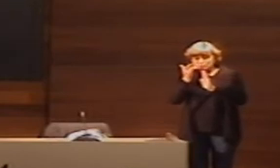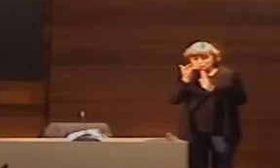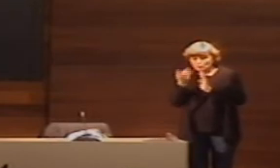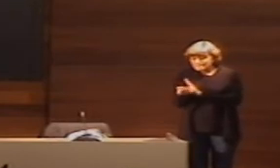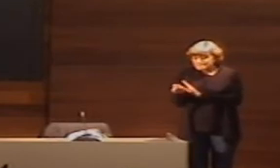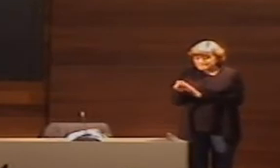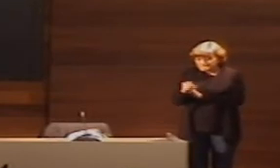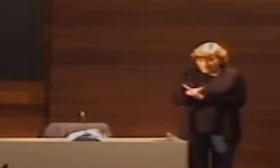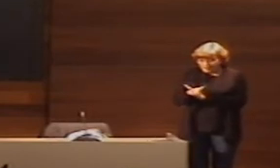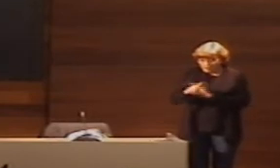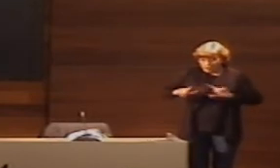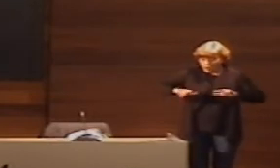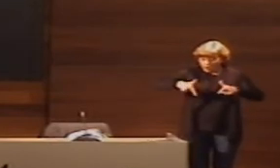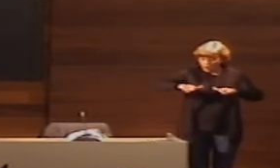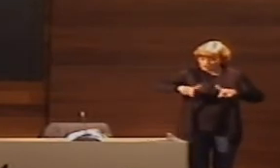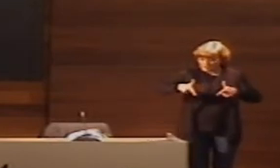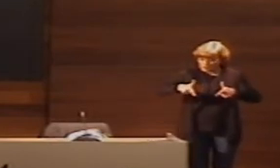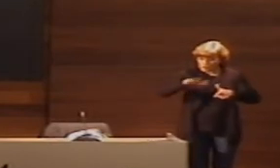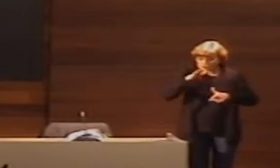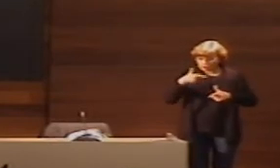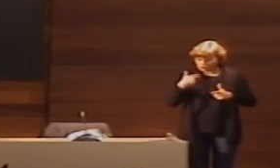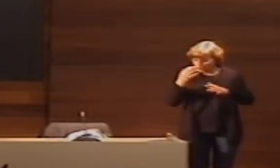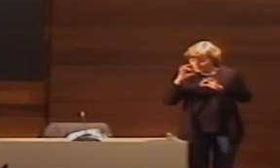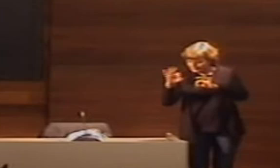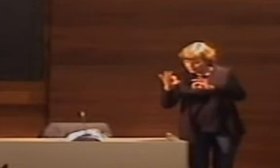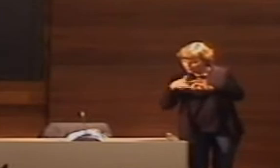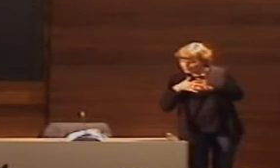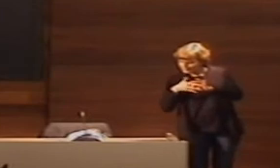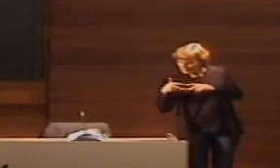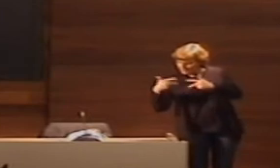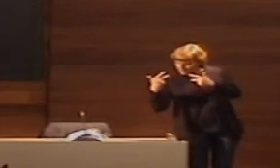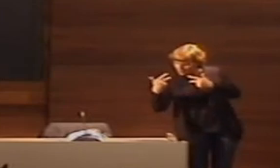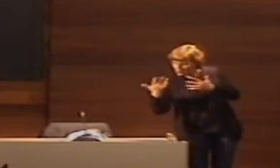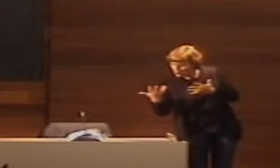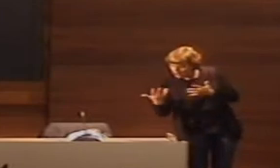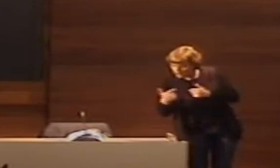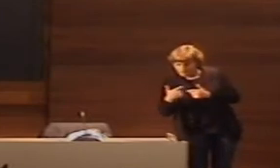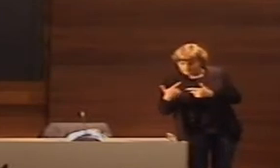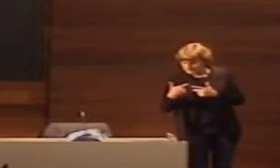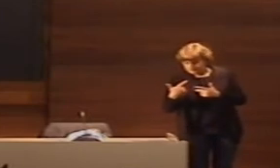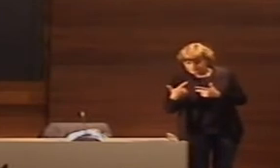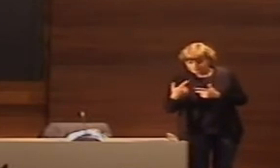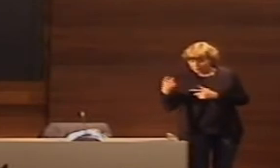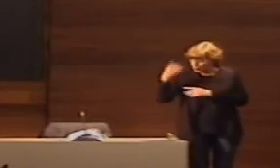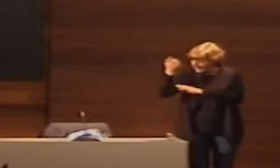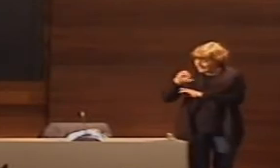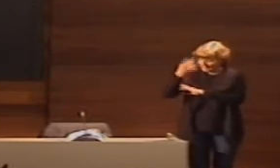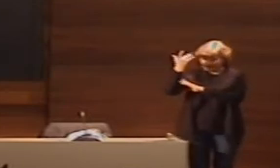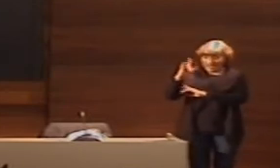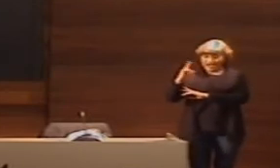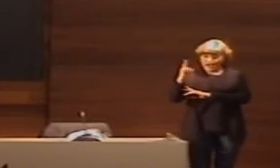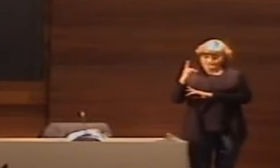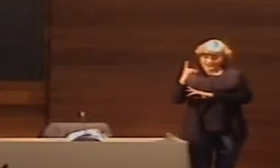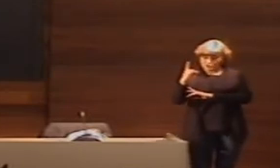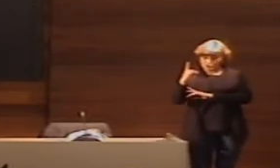de a qué día, qué horas, qué tal, toca un punto limpio, ¿no? Yo creo que esa idea que decías del amarillo, que